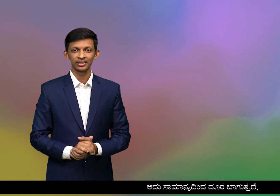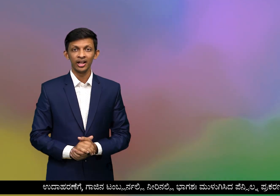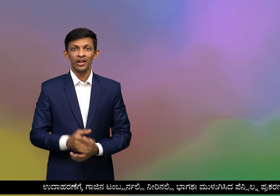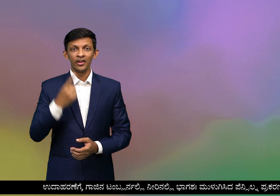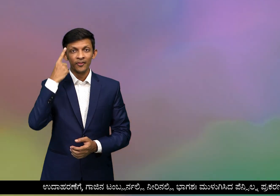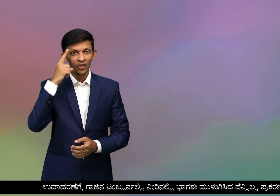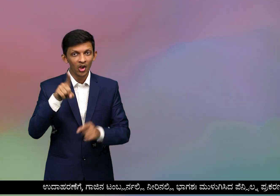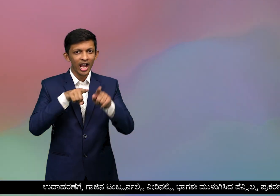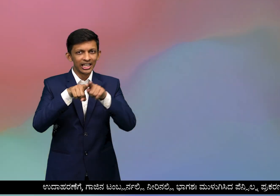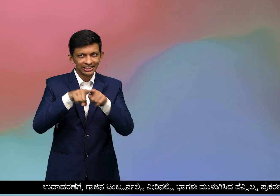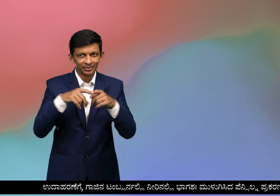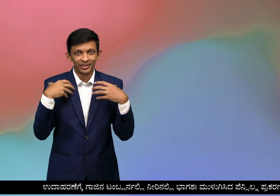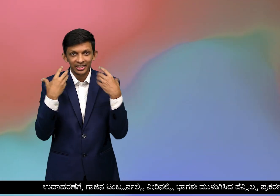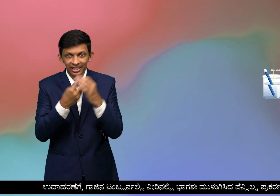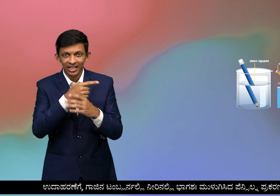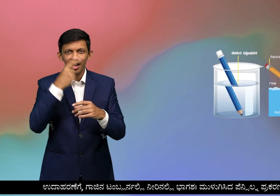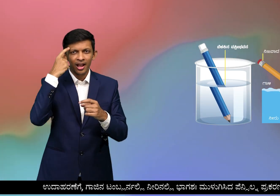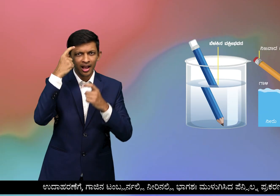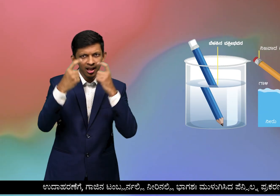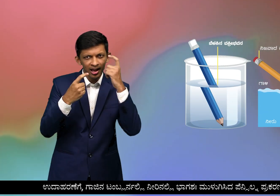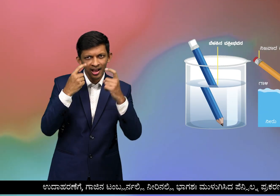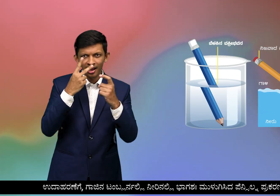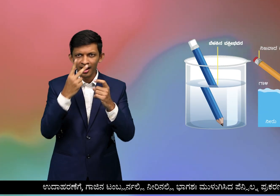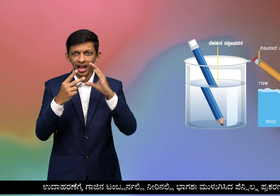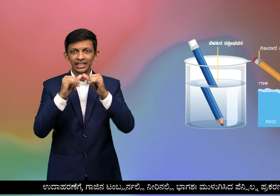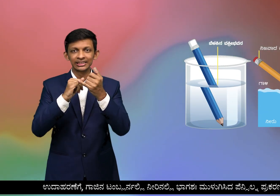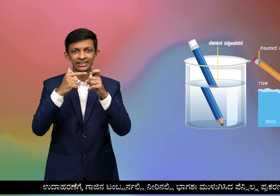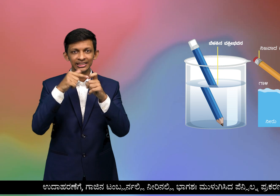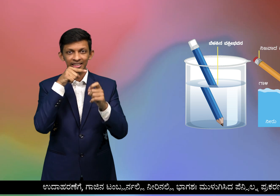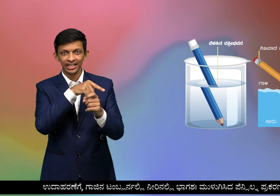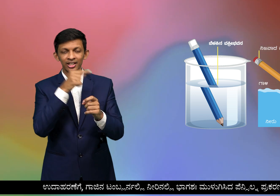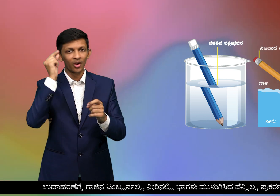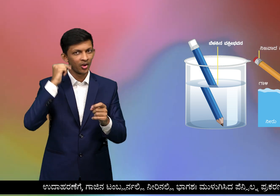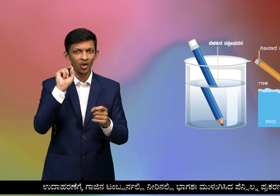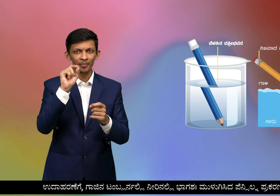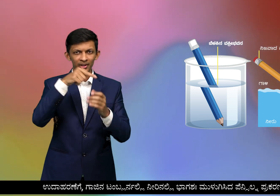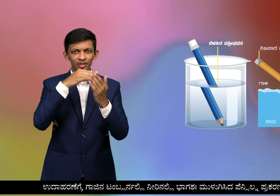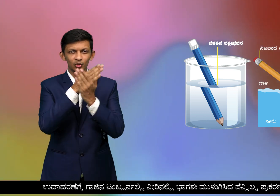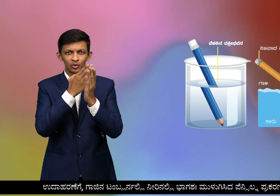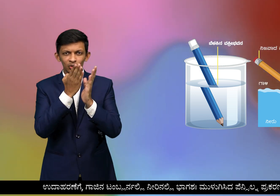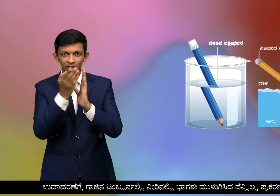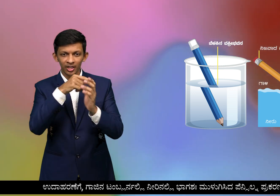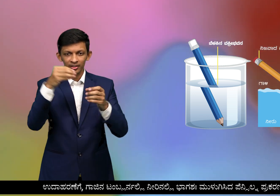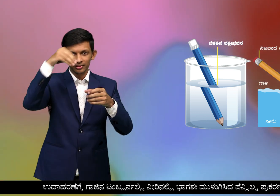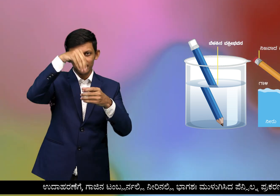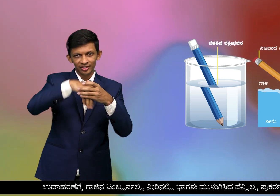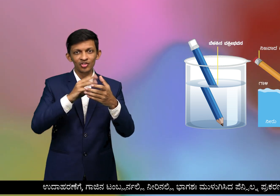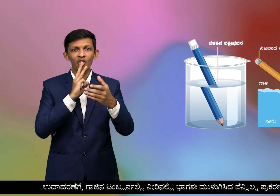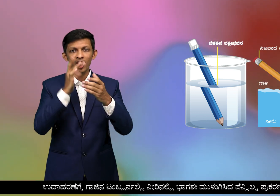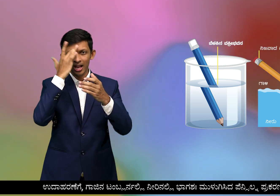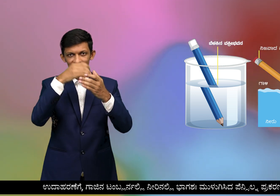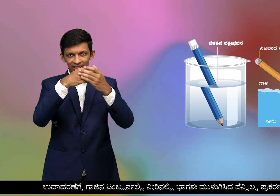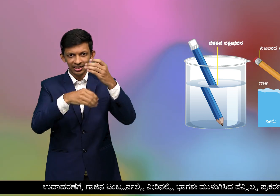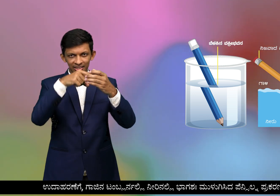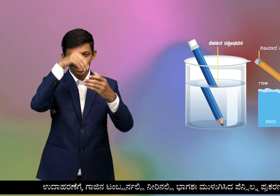ಉದಾಹರಣೆಗೆ ಗಾಜಿನ ಟಮ್ಲರ್ನಲ್ಲಿ ನಿರಲ್ ನಿರಿನಲ್ಲಿ ಬಾಗಶಹ ಮುಳುಗಿಸಿದ ಪೆಂಸಿಲ್ನ ಪ್ರಕರಣವನ್ನು